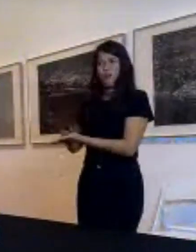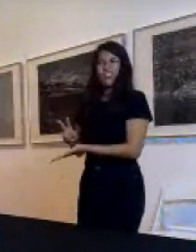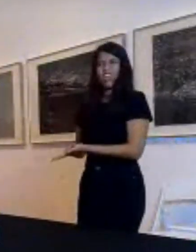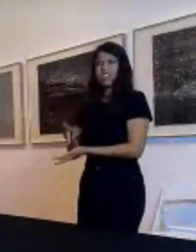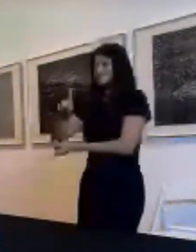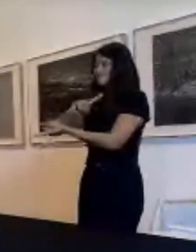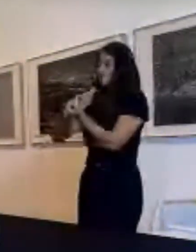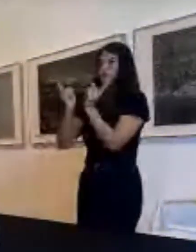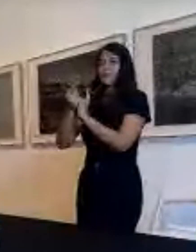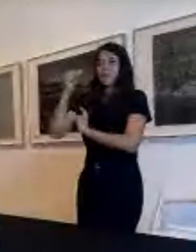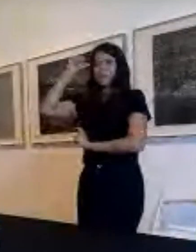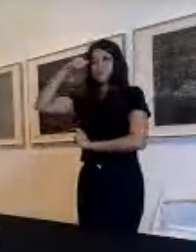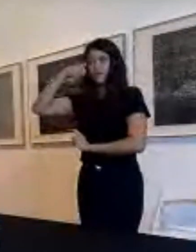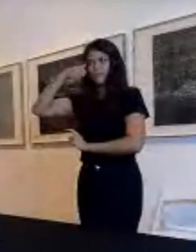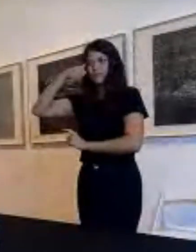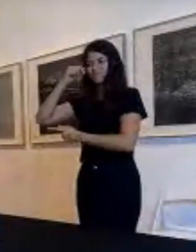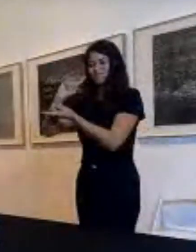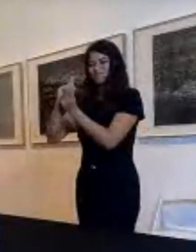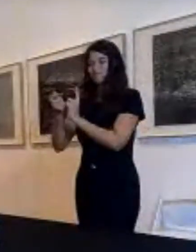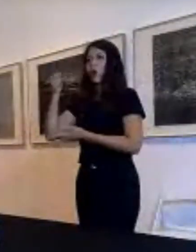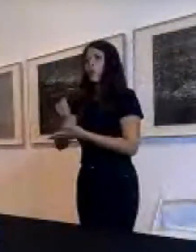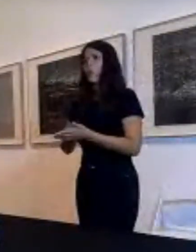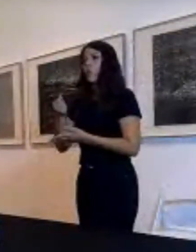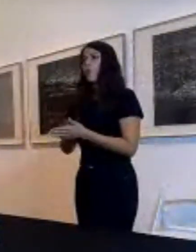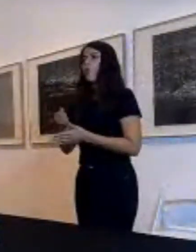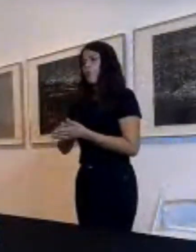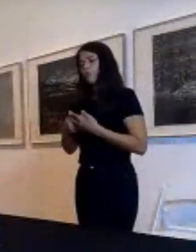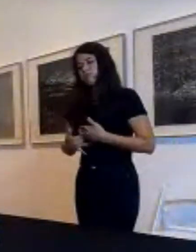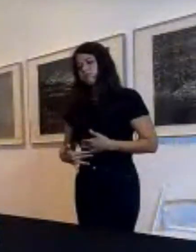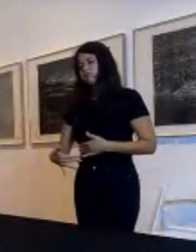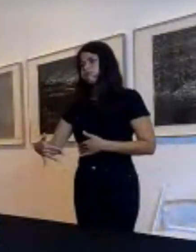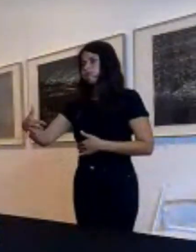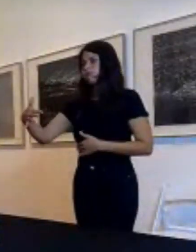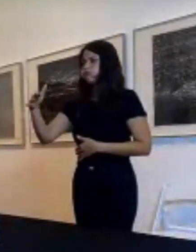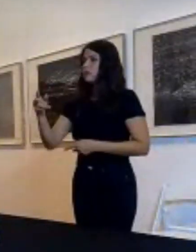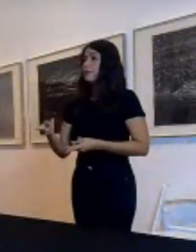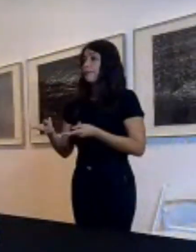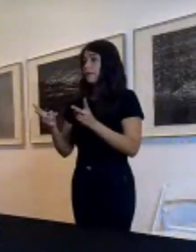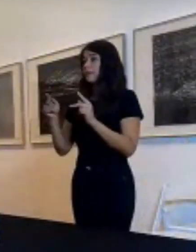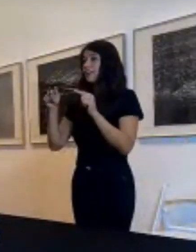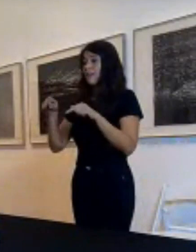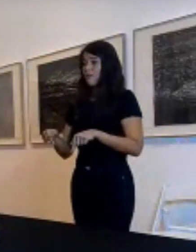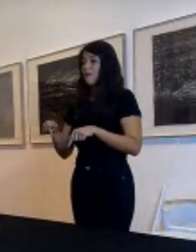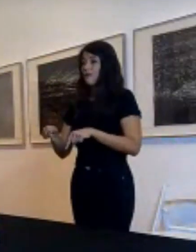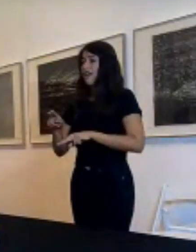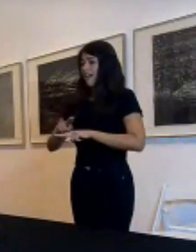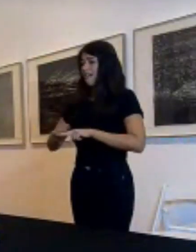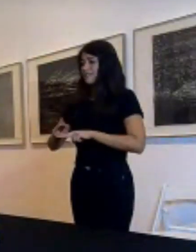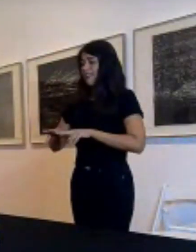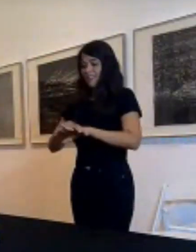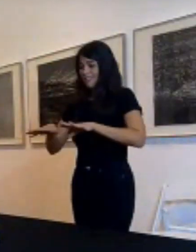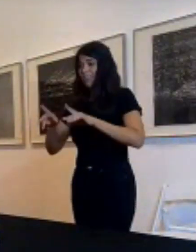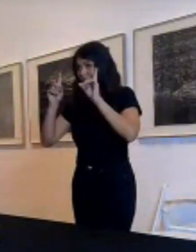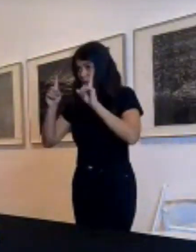de paradigma han sido también una lucha súper larga y de mucho tiempo, que han permitido que hoy día se puedan hacer cosas como estas que nos